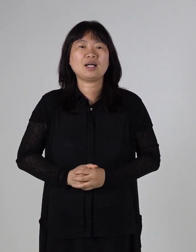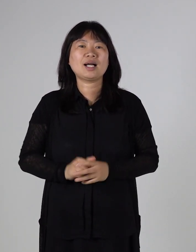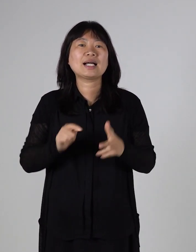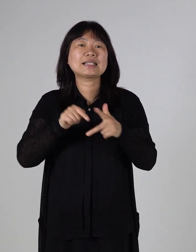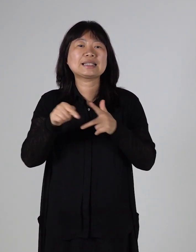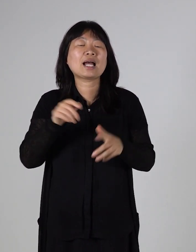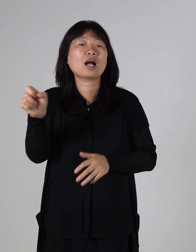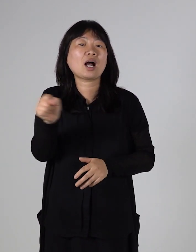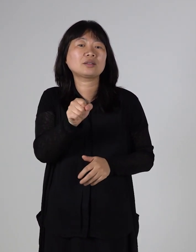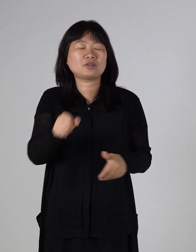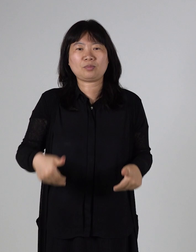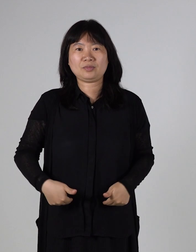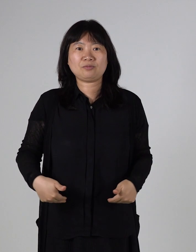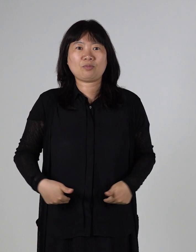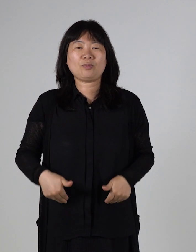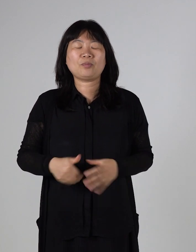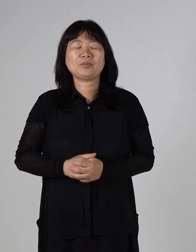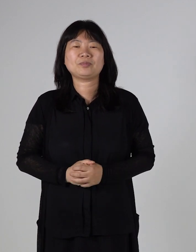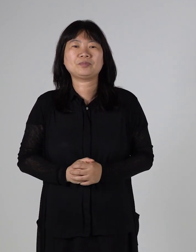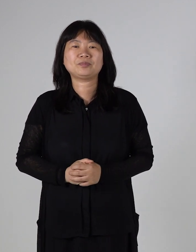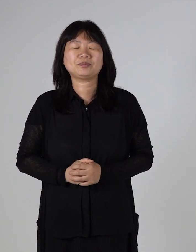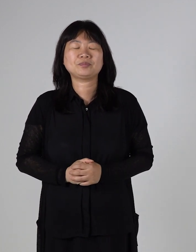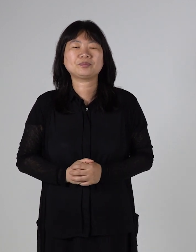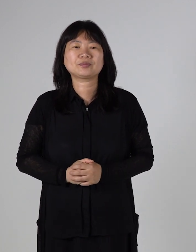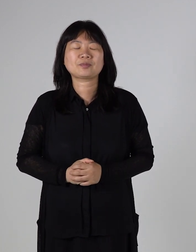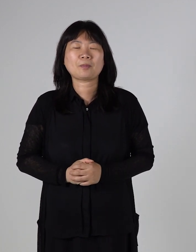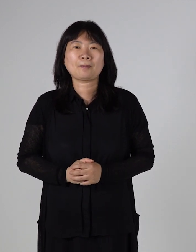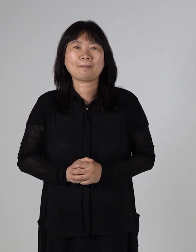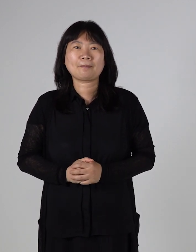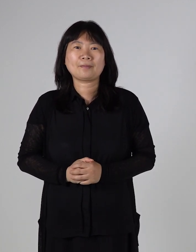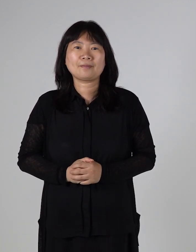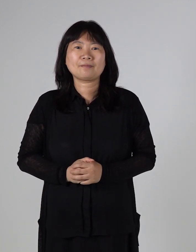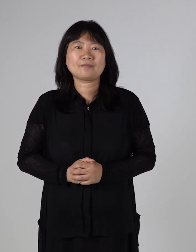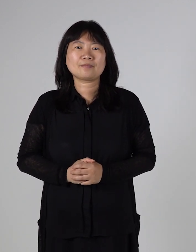이해를 가져야 된다는 뜻이 되겠죠? 자, 그때에